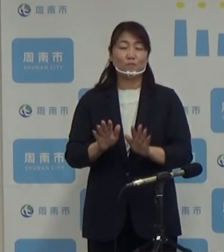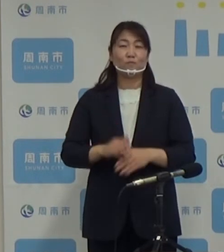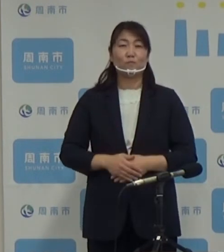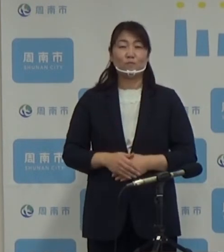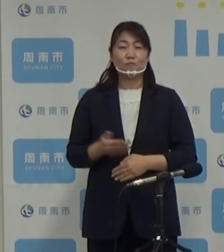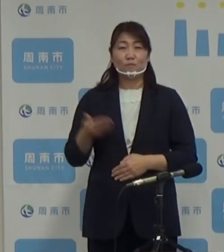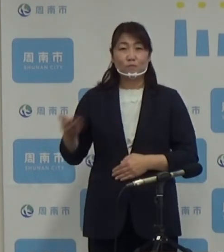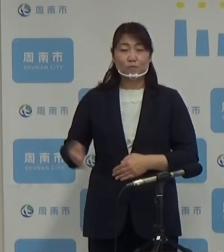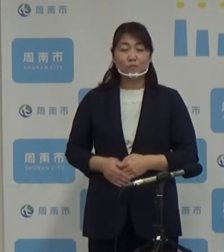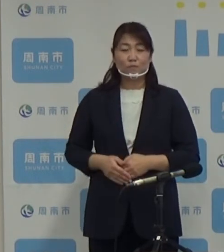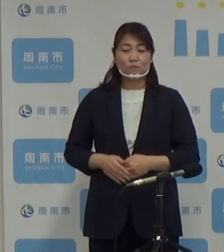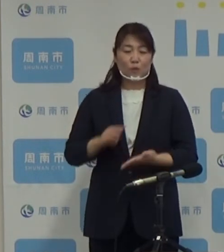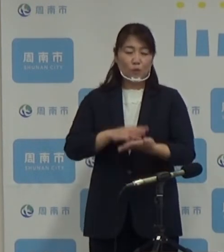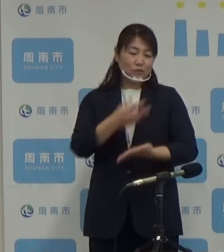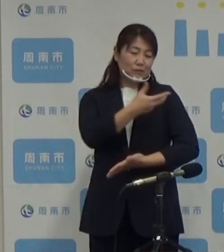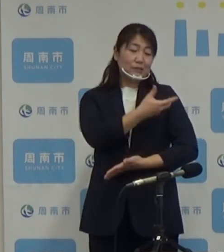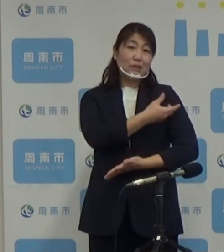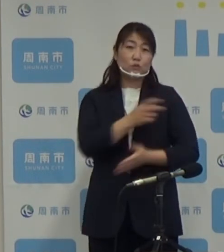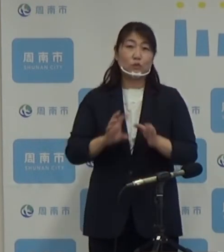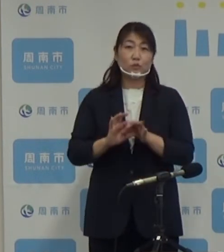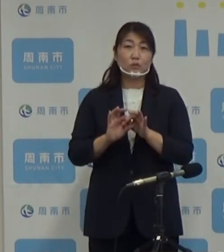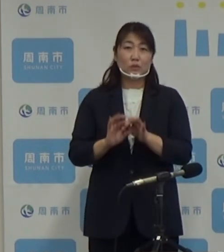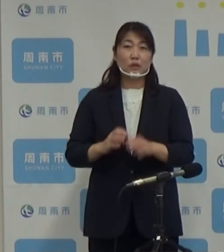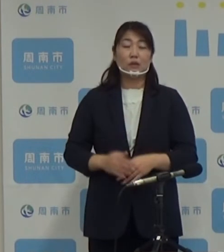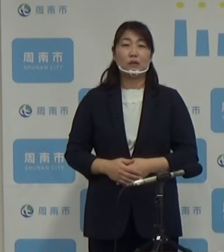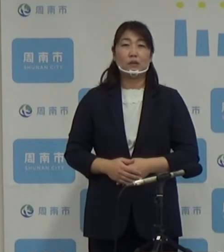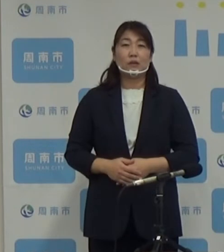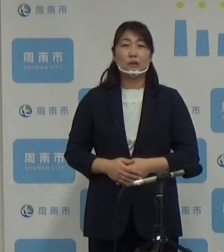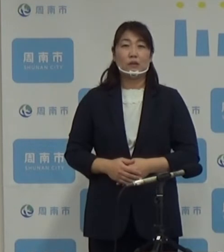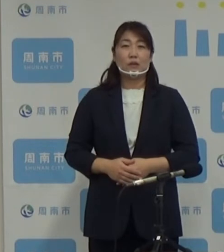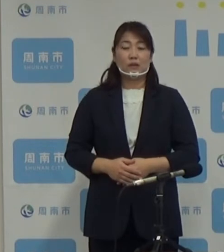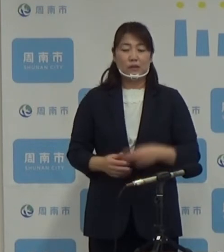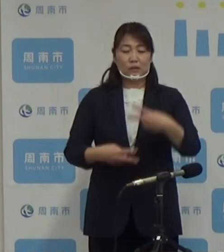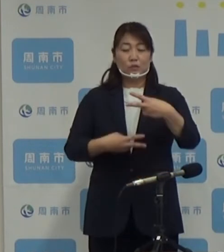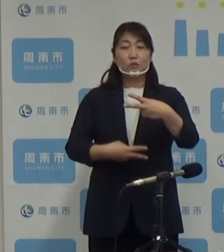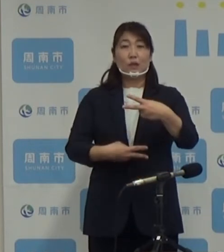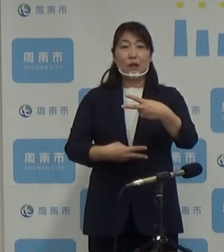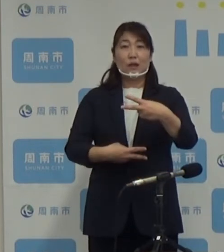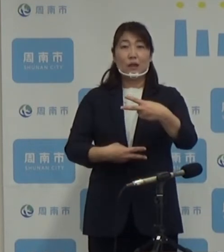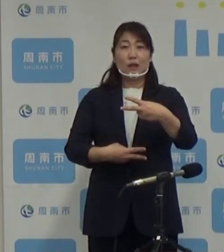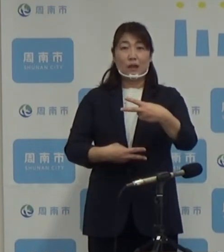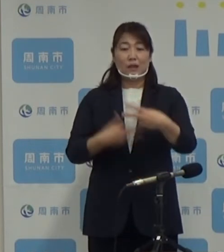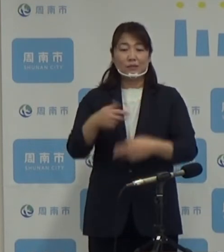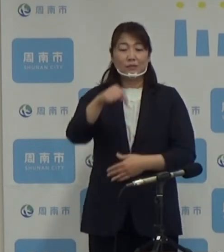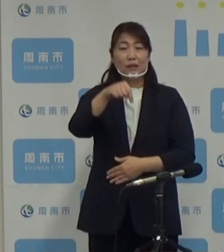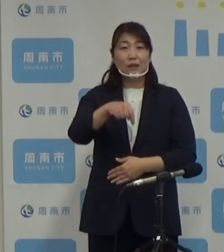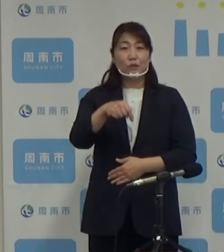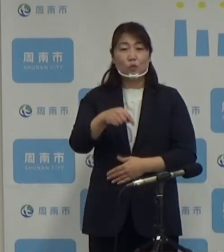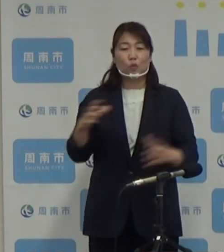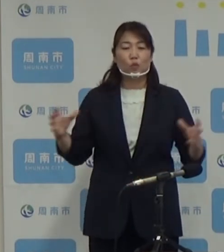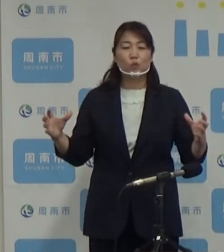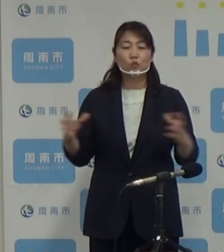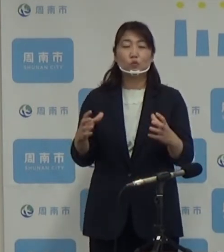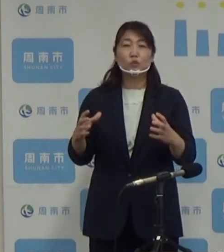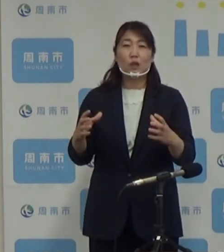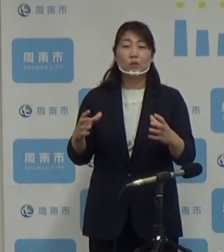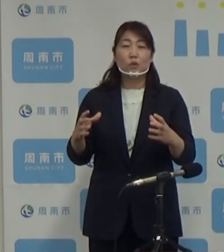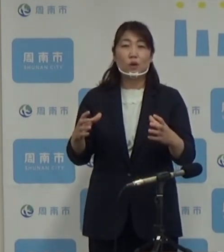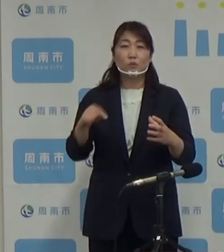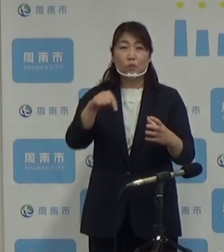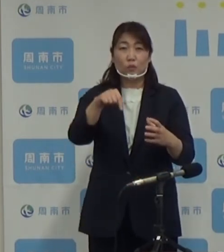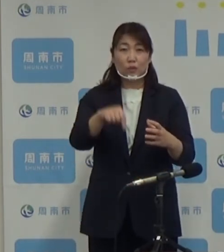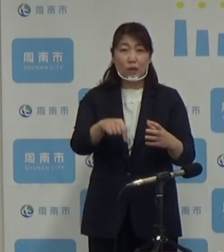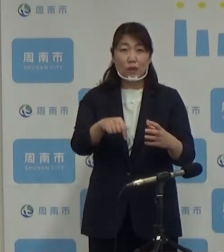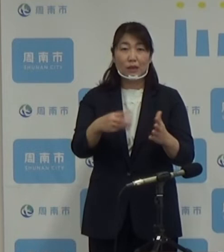次にワクチン接種についてです2月2日より市内の集団接種会場で